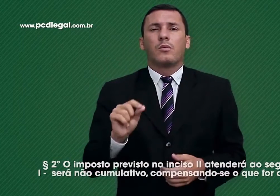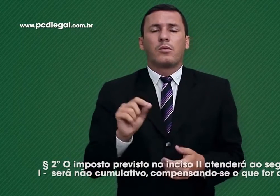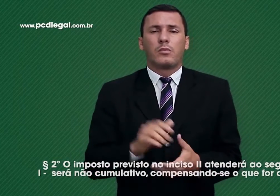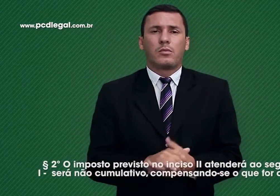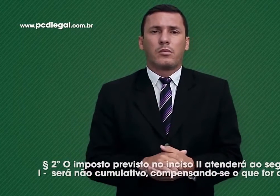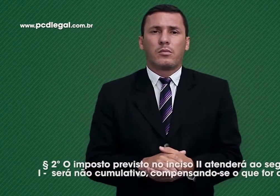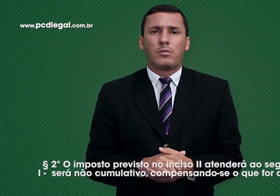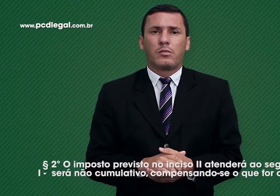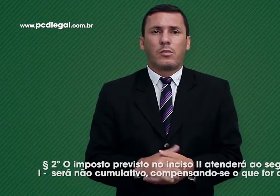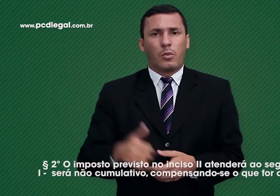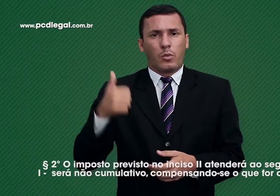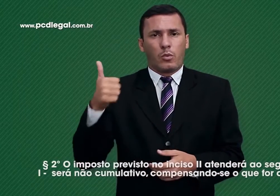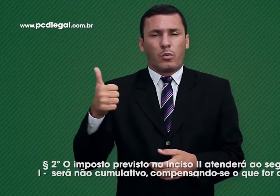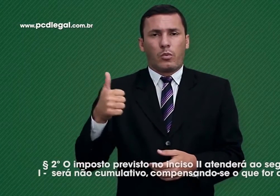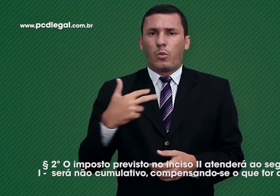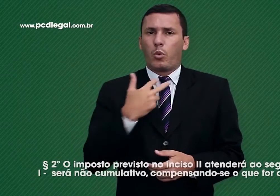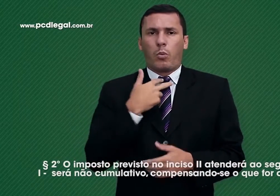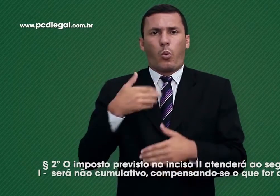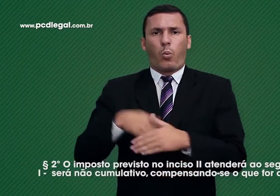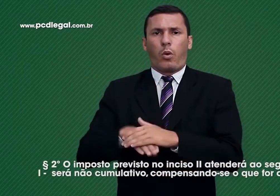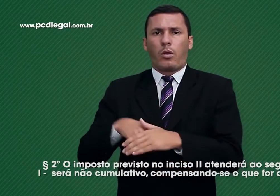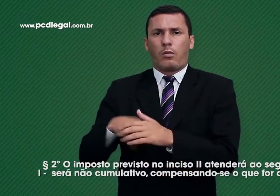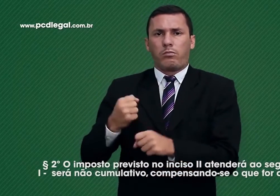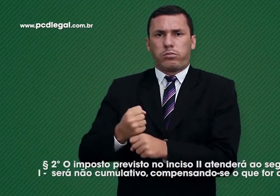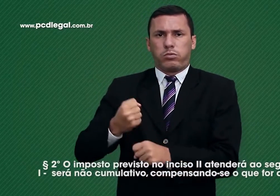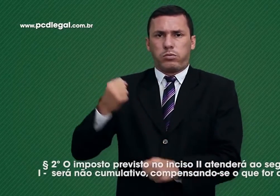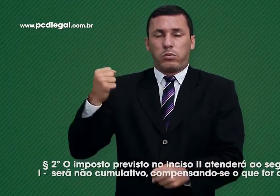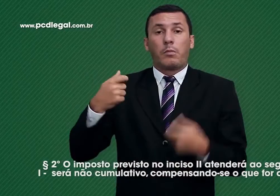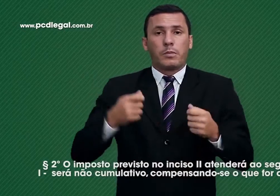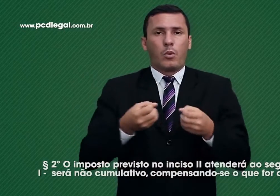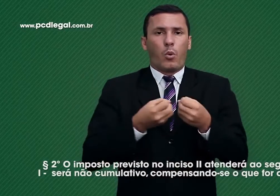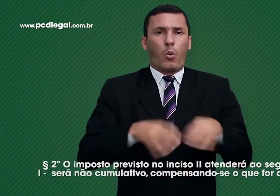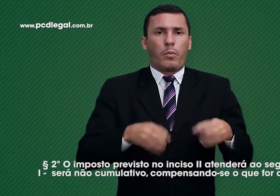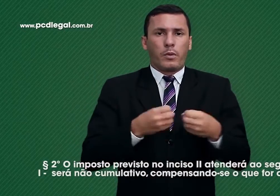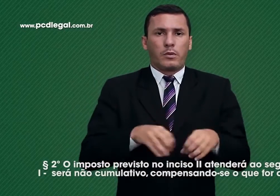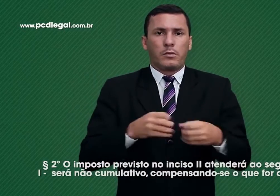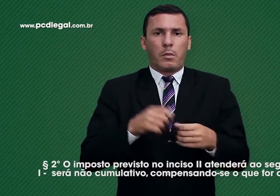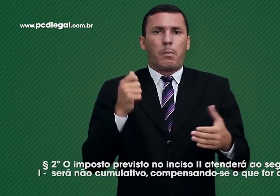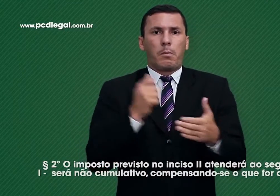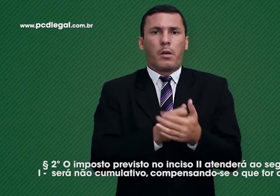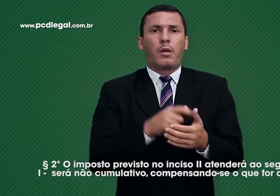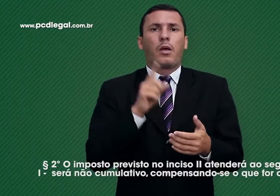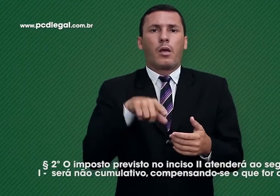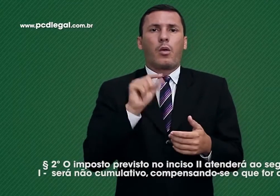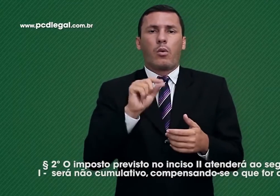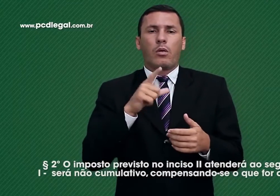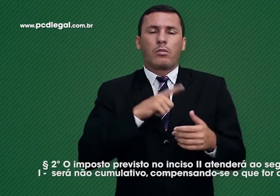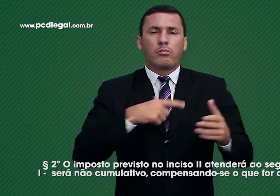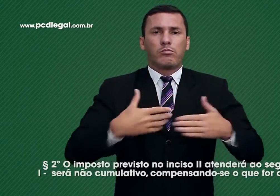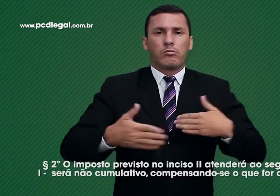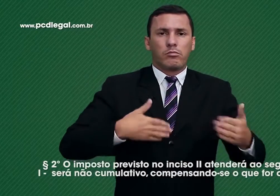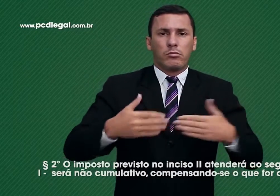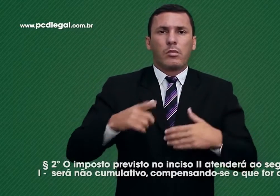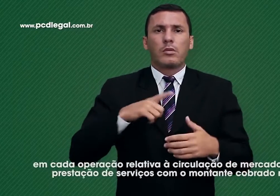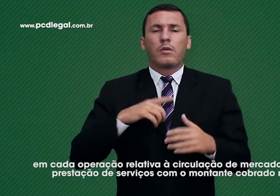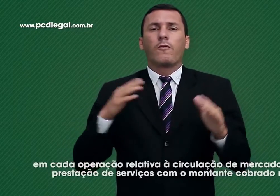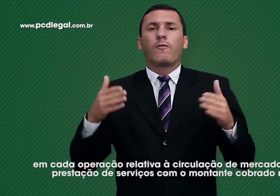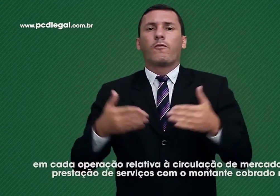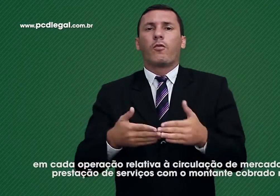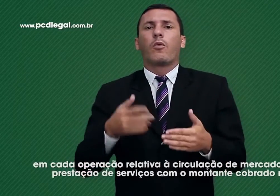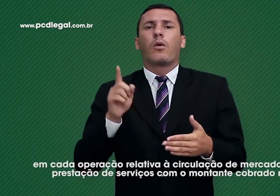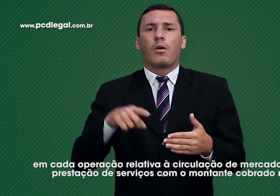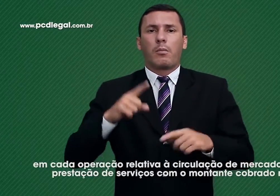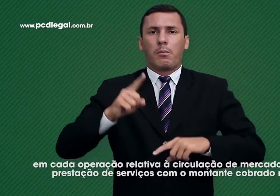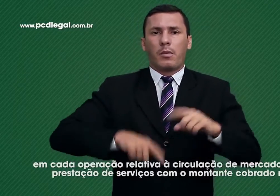inciso 2 atenderá ao seguinte: 1. Será não cumulativo, compensando-se o que for devido